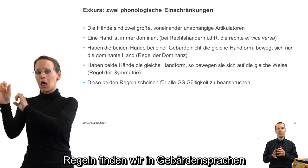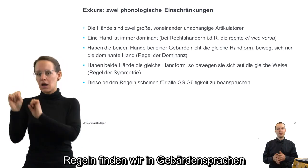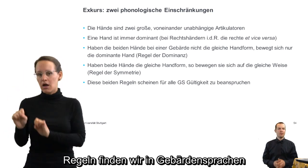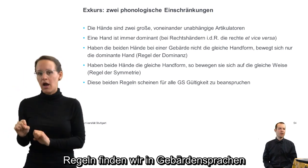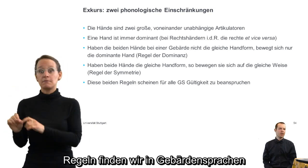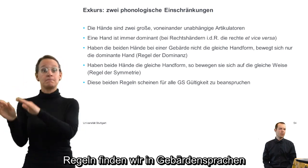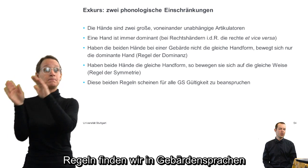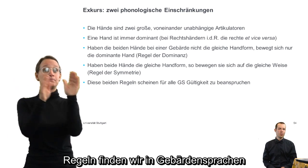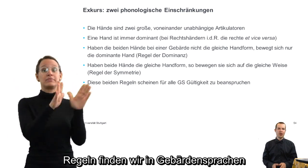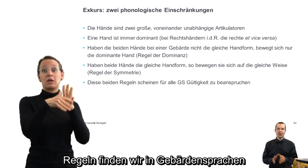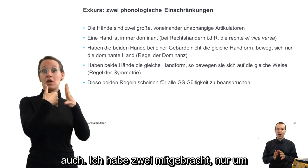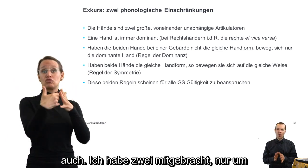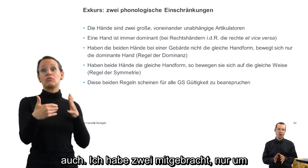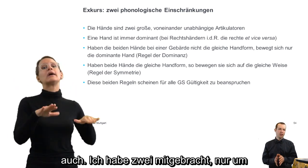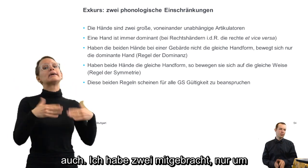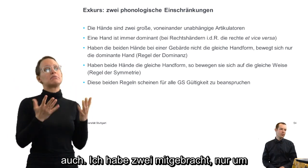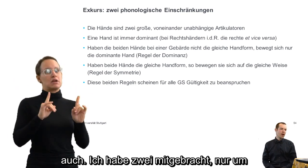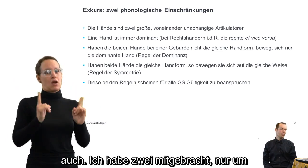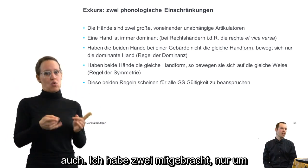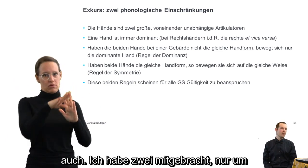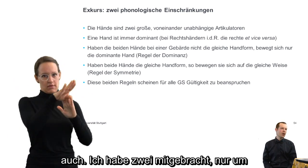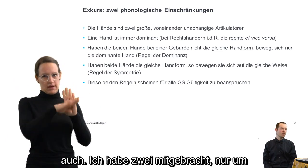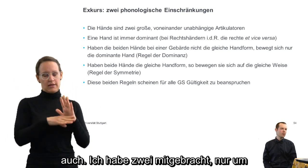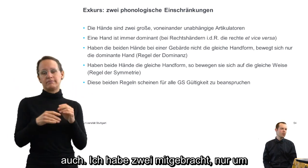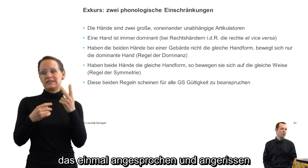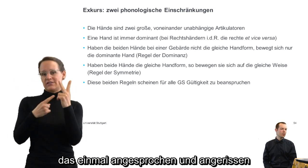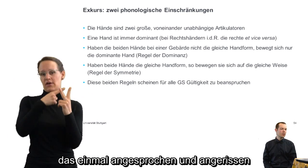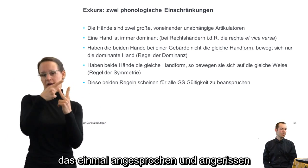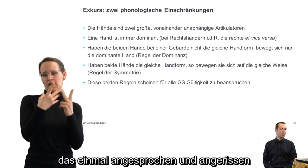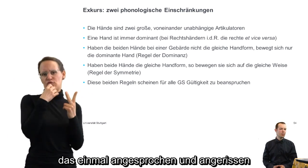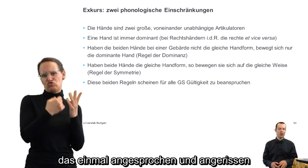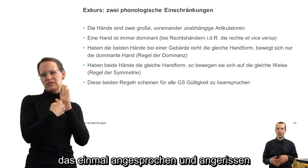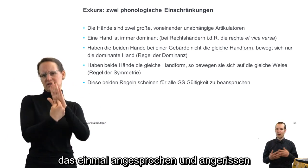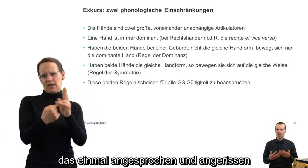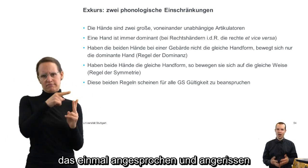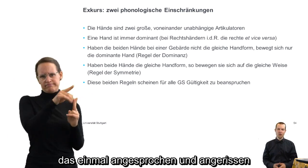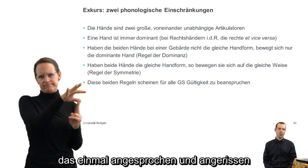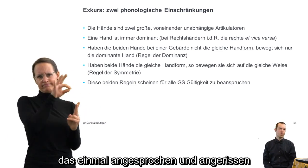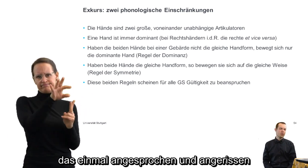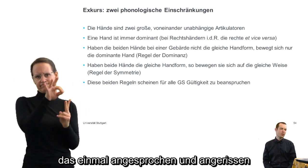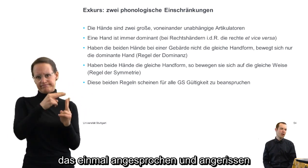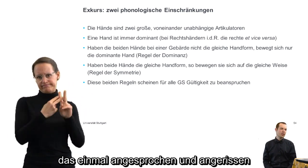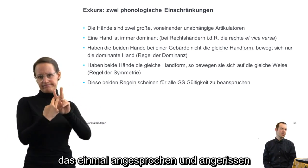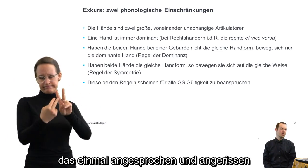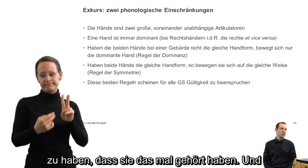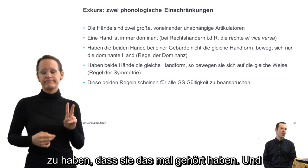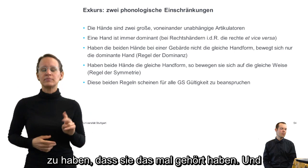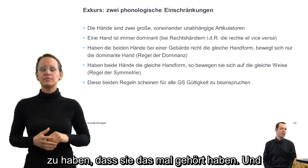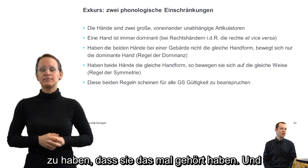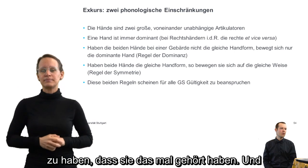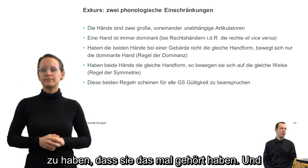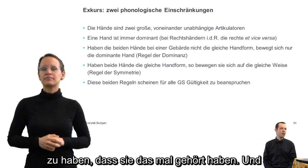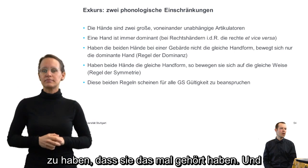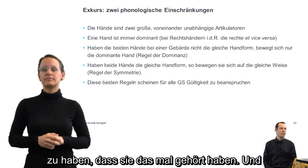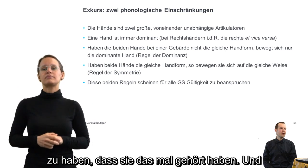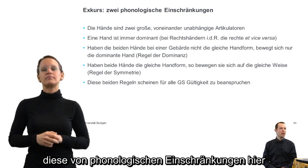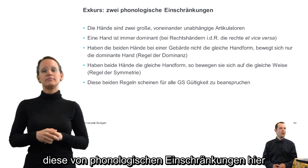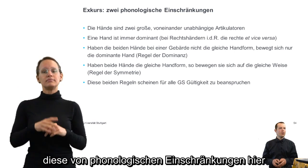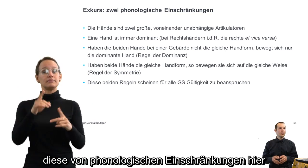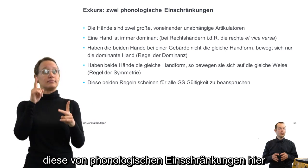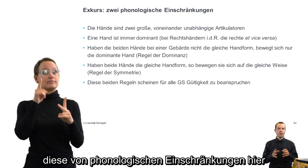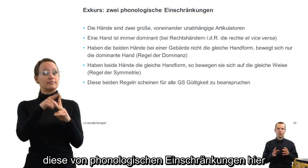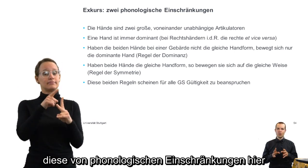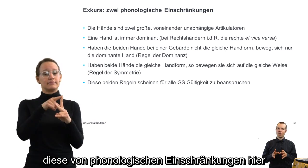Solche Regeln finden wir in Gebärdensprachen auch. Ich habe zwei mitgebracht, nur um das mal angesprochen zu haben, angerissen zu haben, so wie man es mal gehört hat.